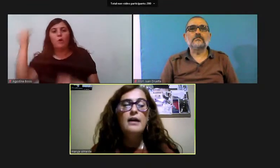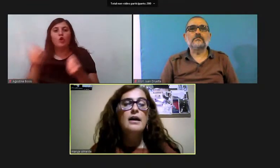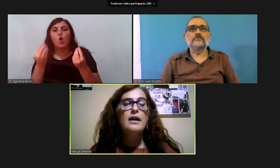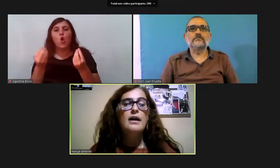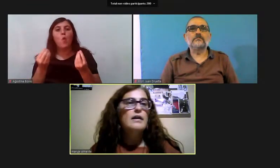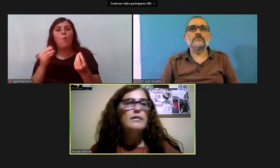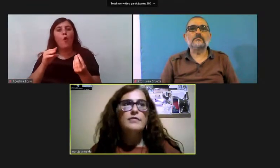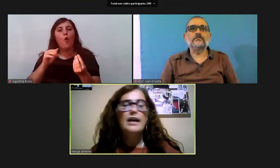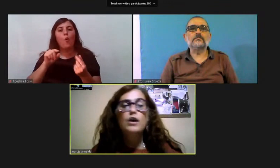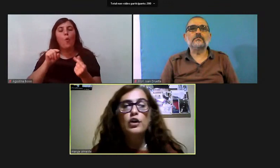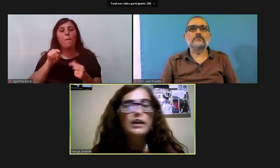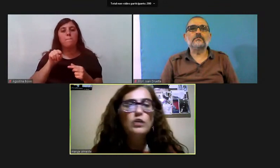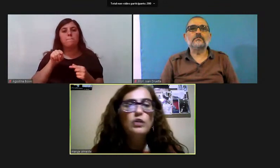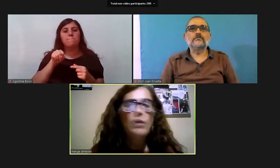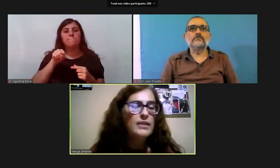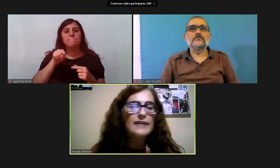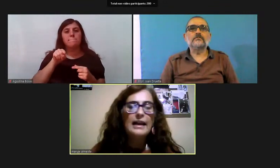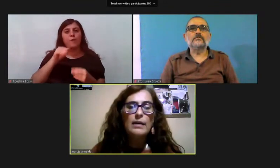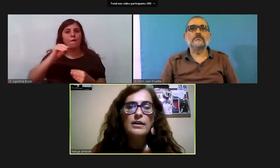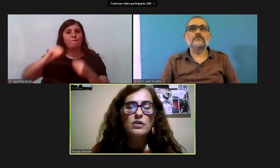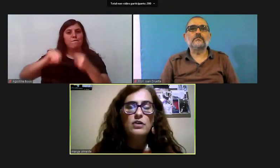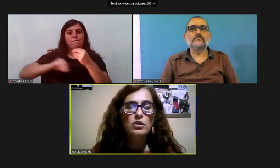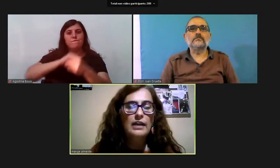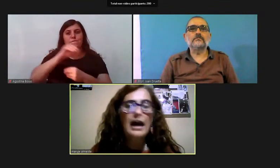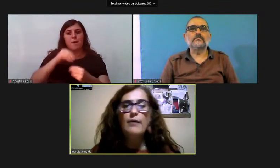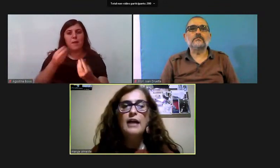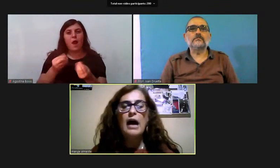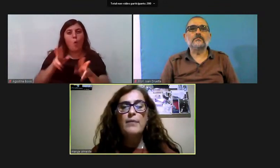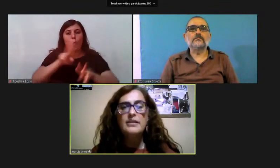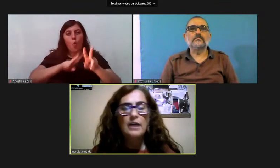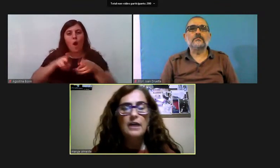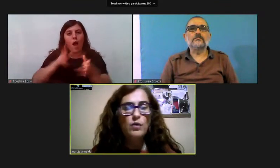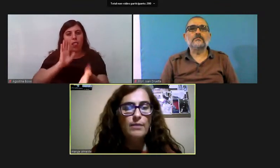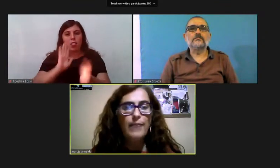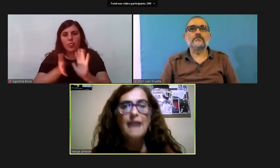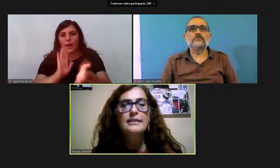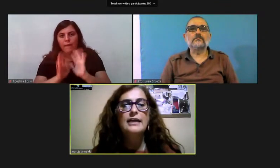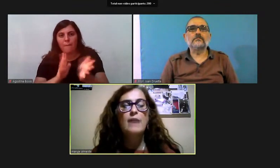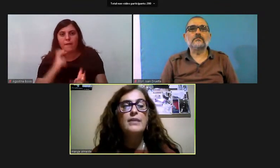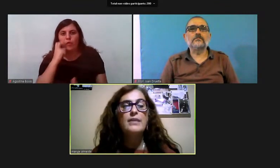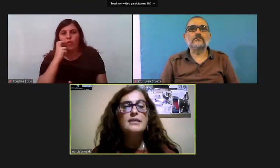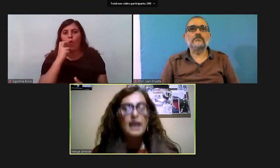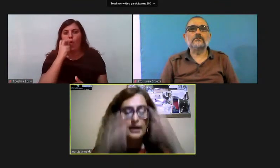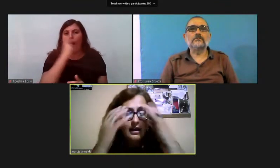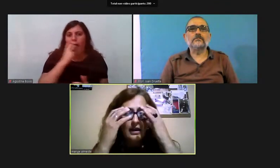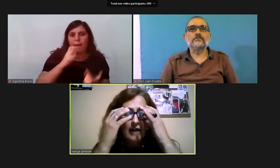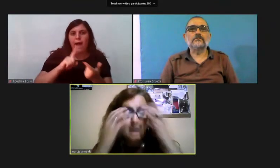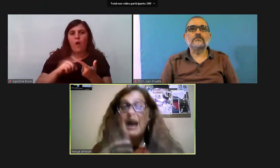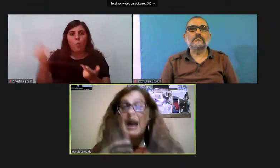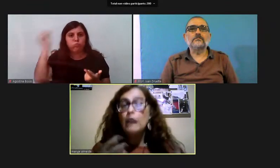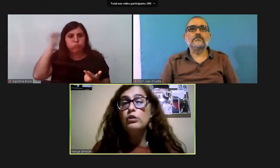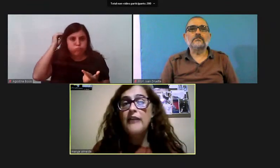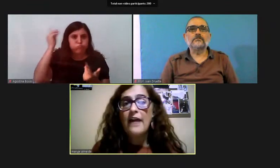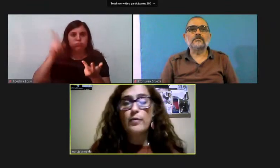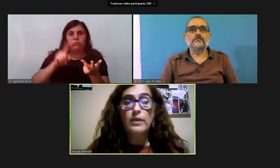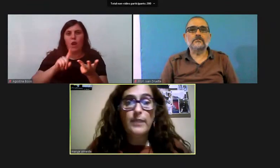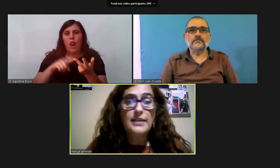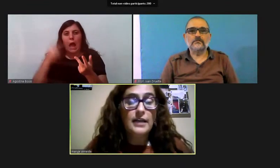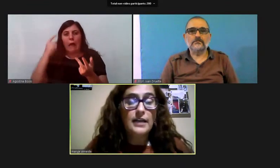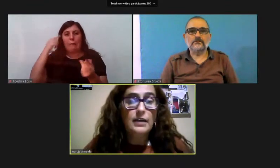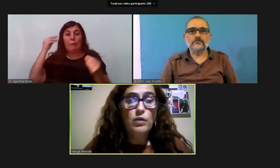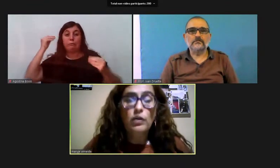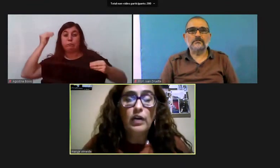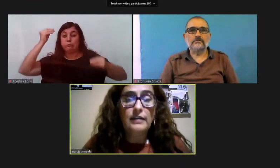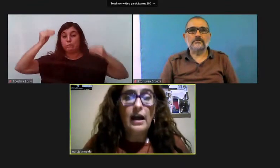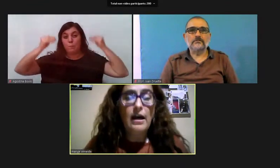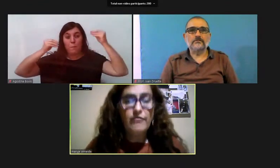familia sale corriendo a pensar la rehabilitación del habla, a pensar en un implante, a pensar, además angustiada porque piensa